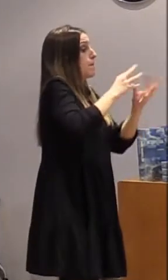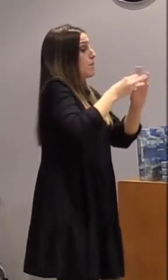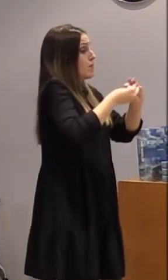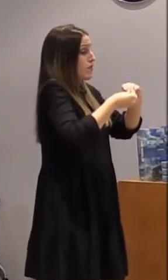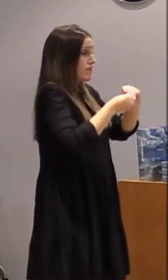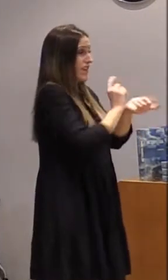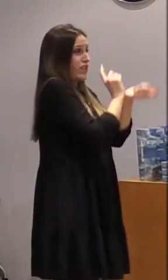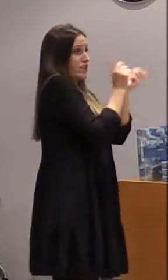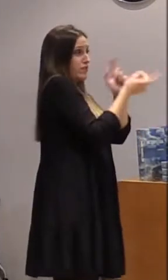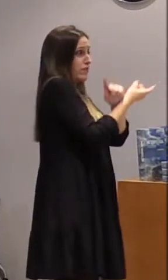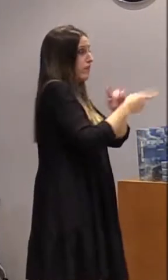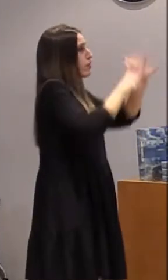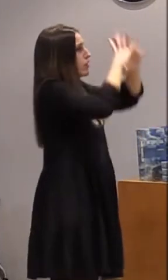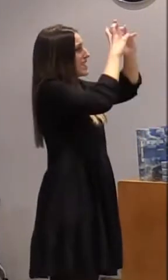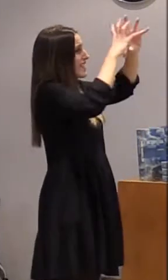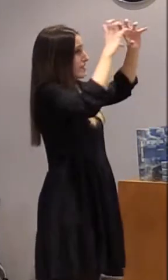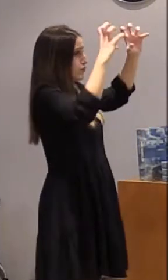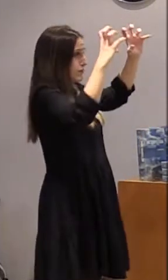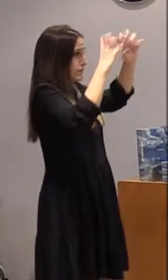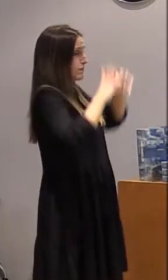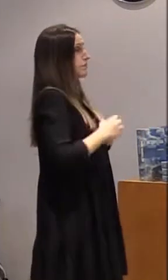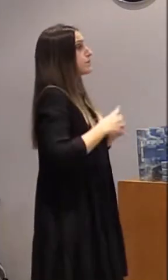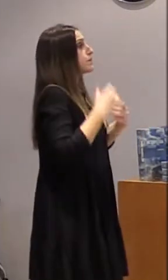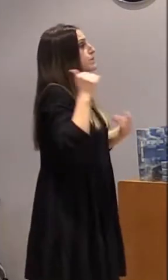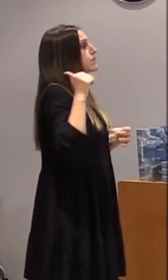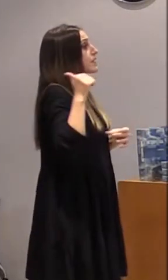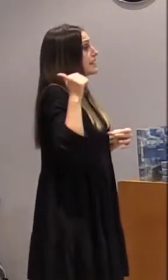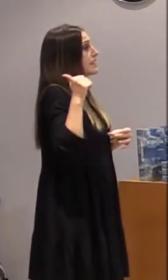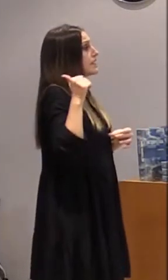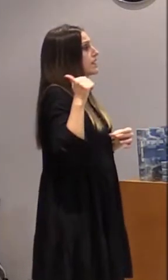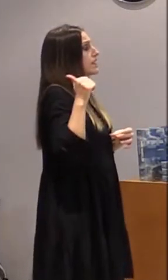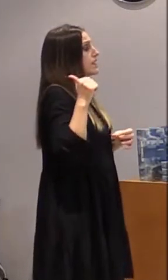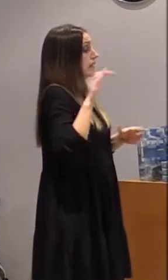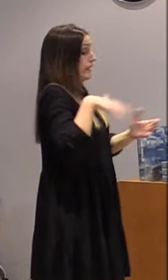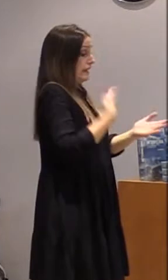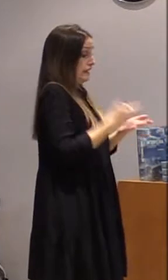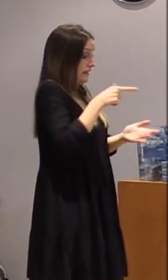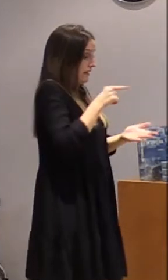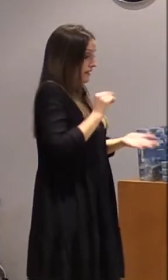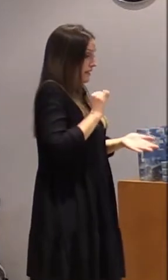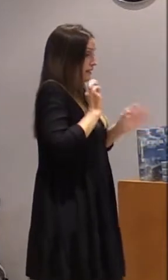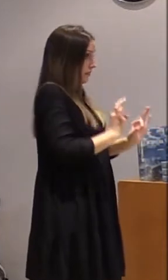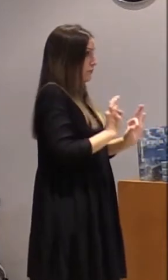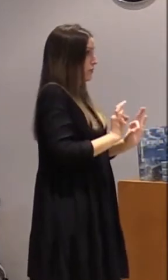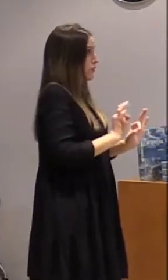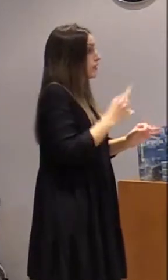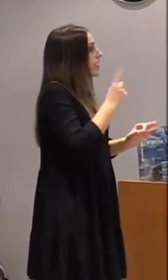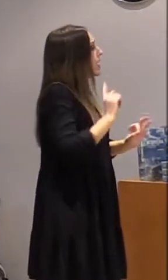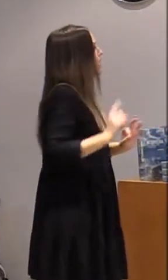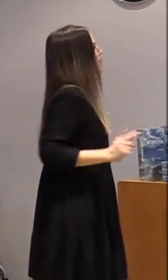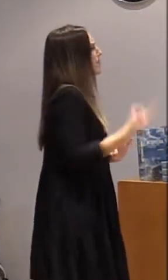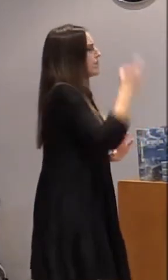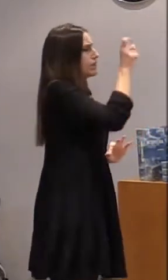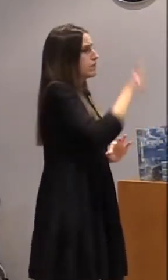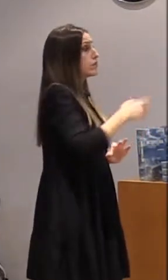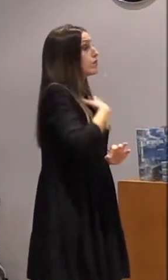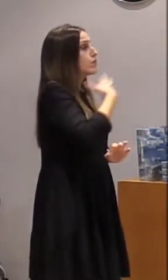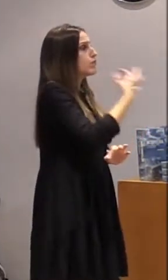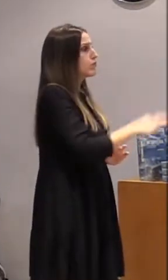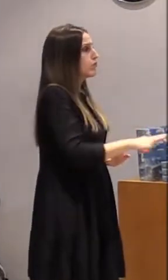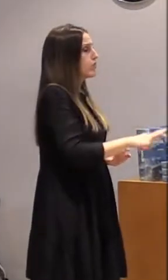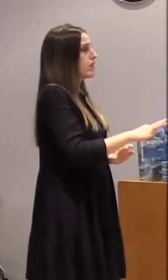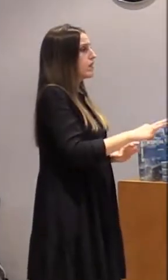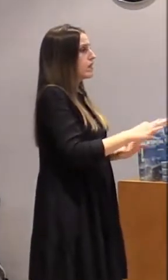sobre las modificaciones de las nubes. Howard, hasta ese momento, es la primera persona que es capaz